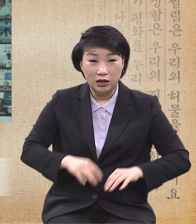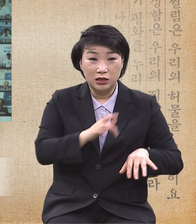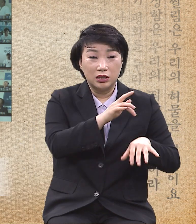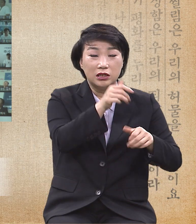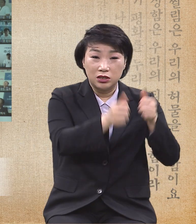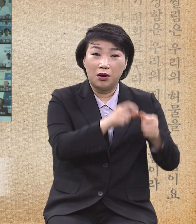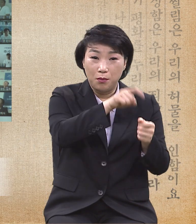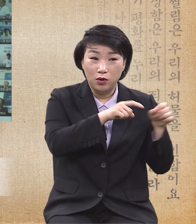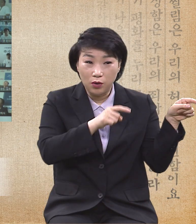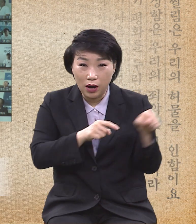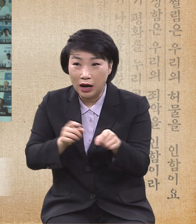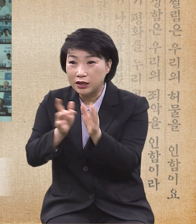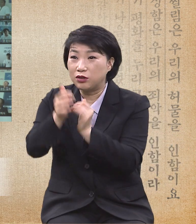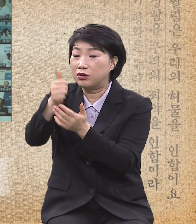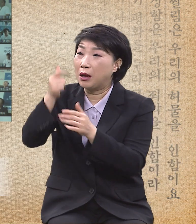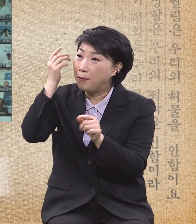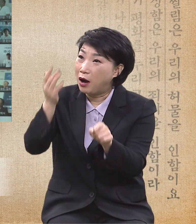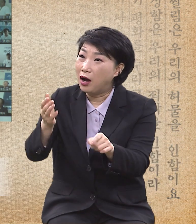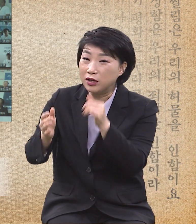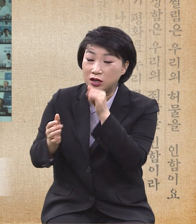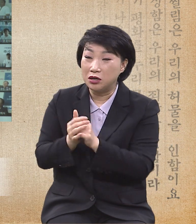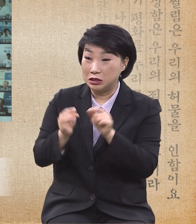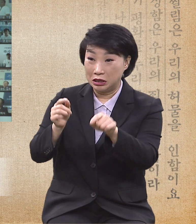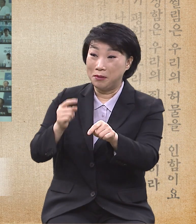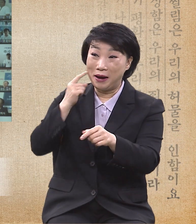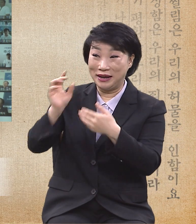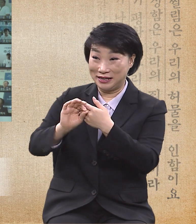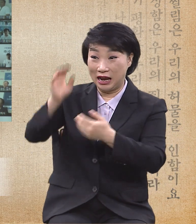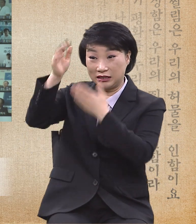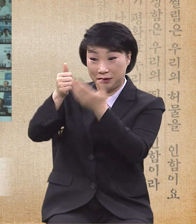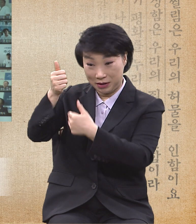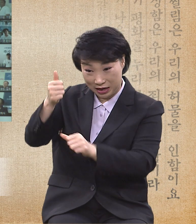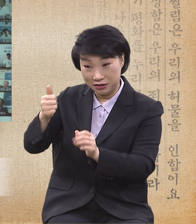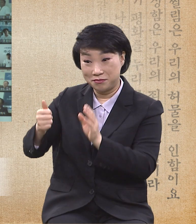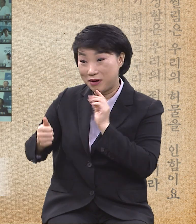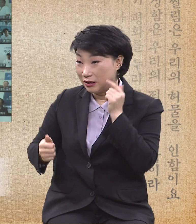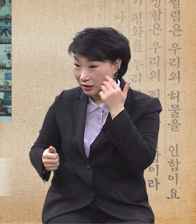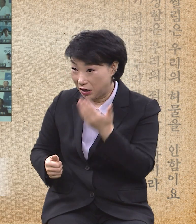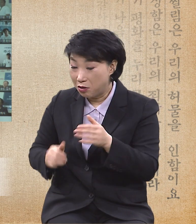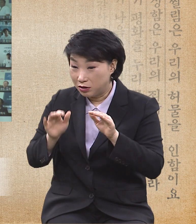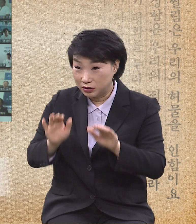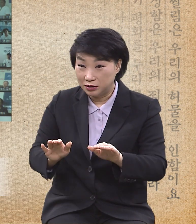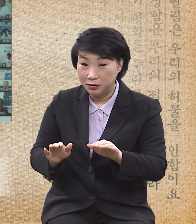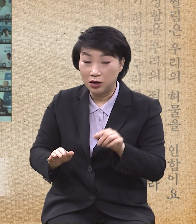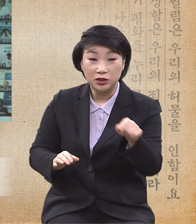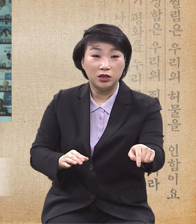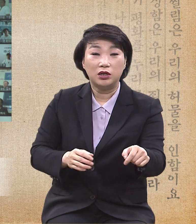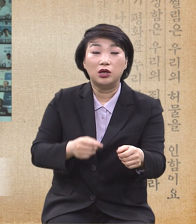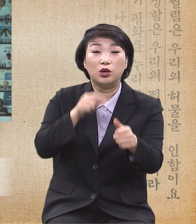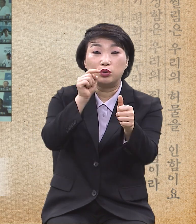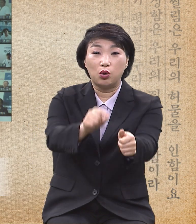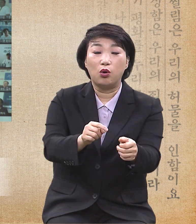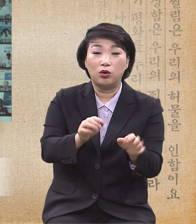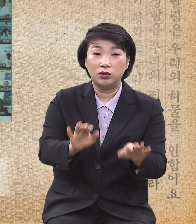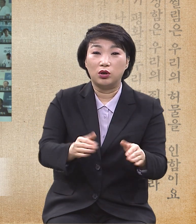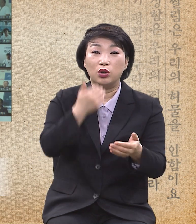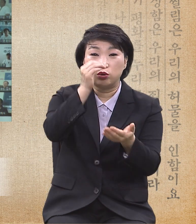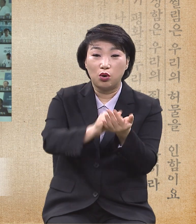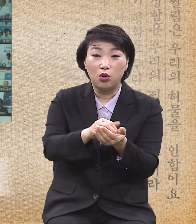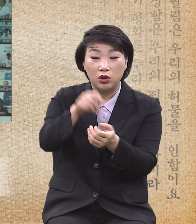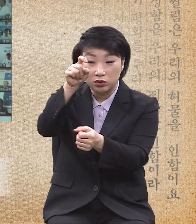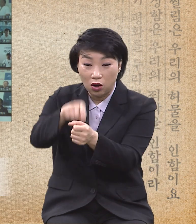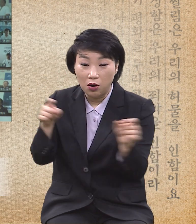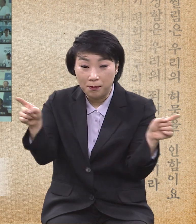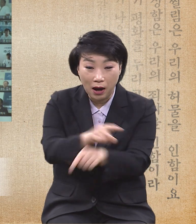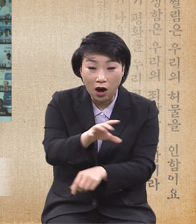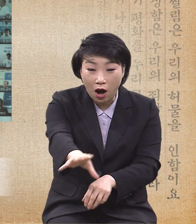나와 가로되 네가 만일 하나님의 아들이오거든 명하여 이 돌들이